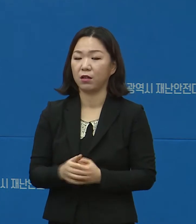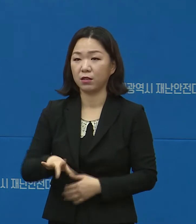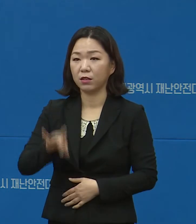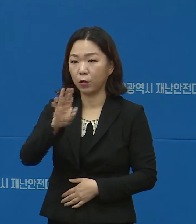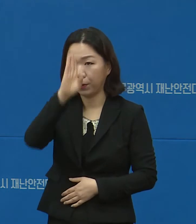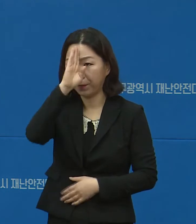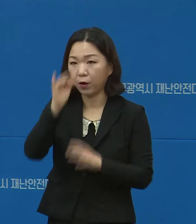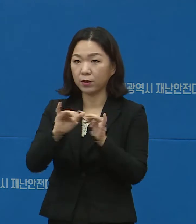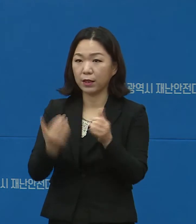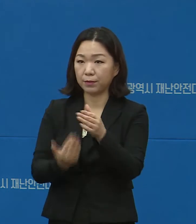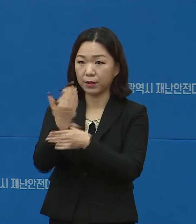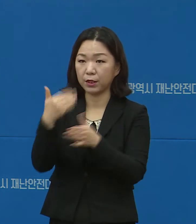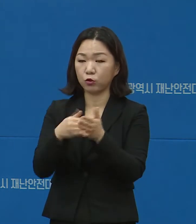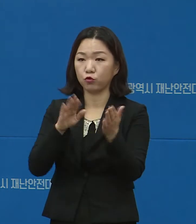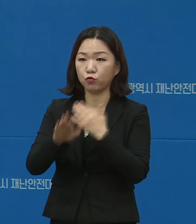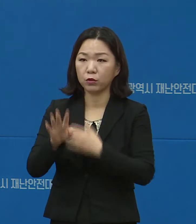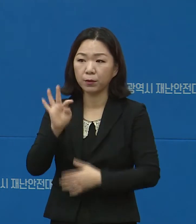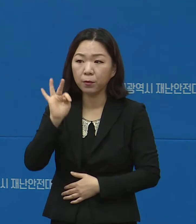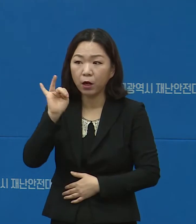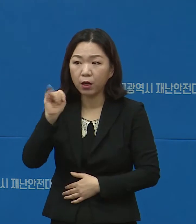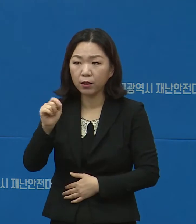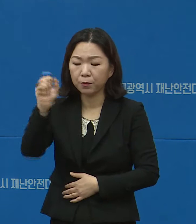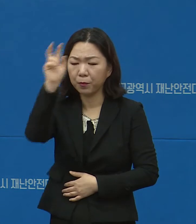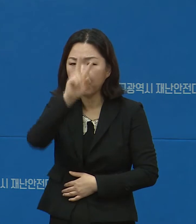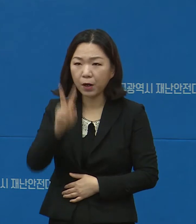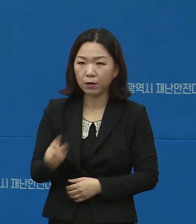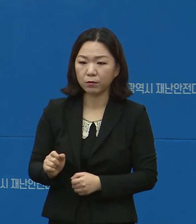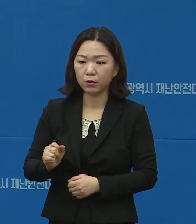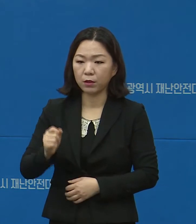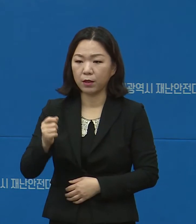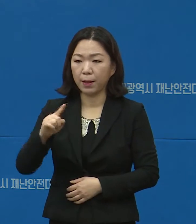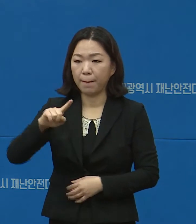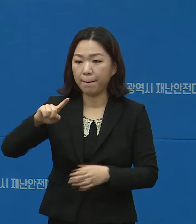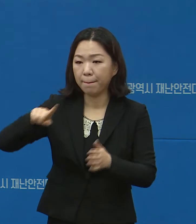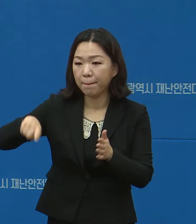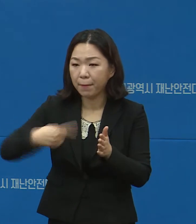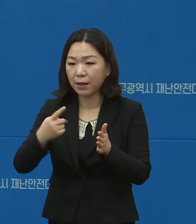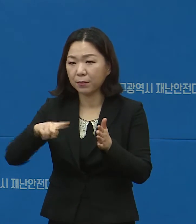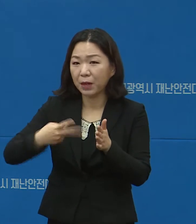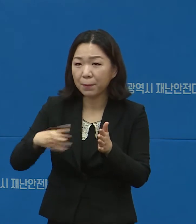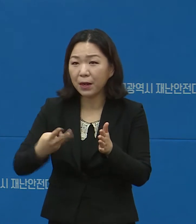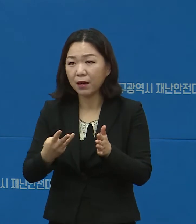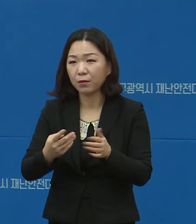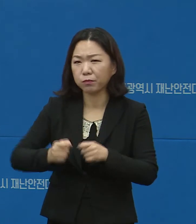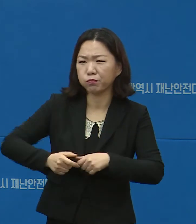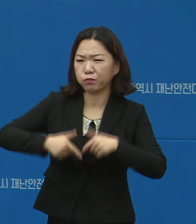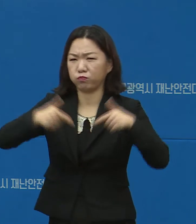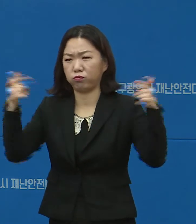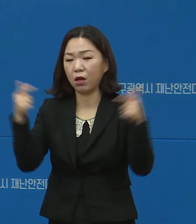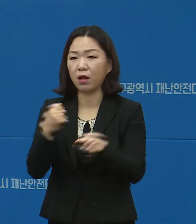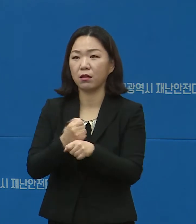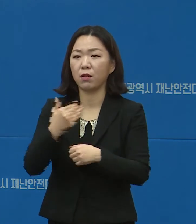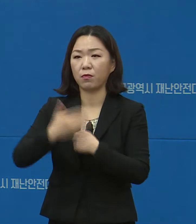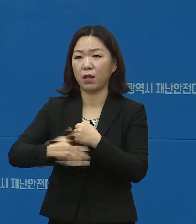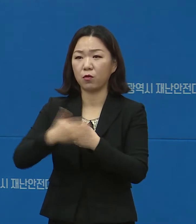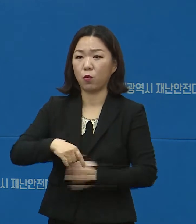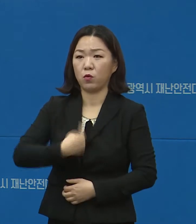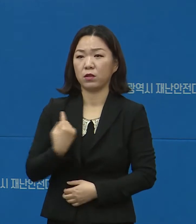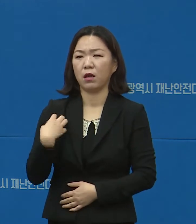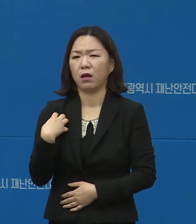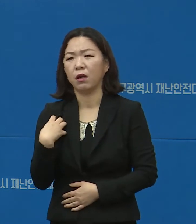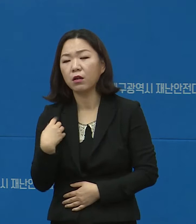후 며칠 사이에 수백 명, 수천 명으로 늘어나는 환자를 대구 스스로